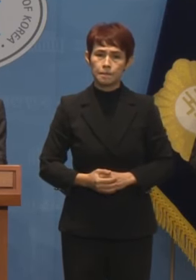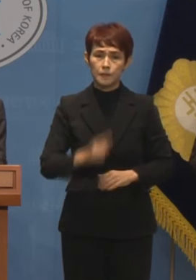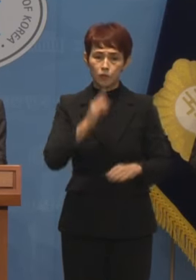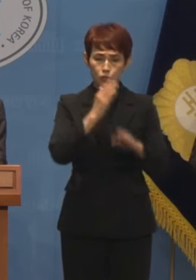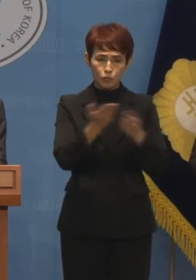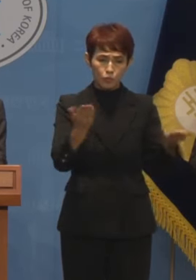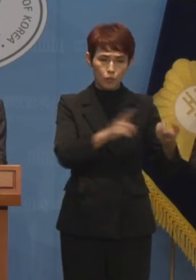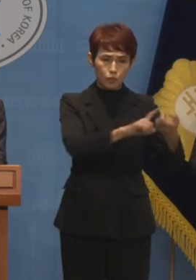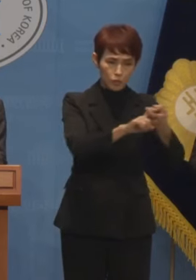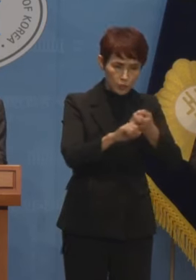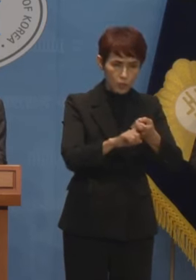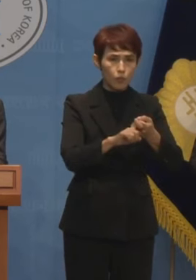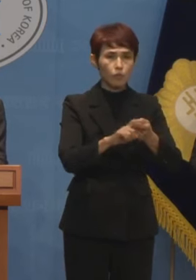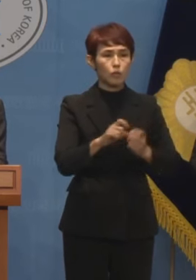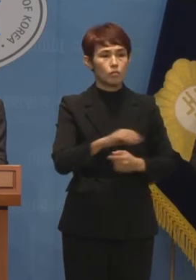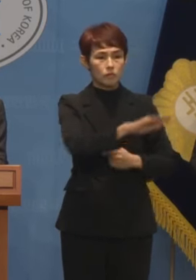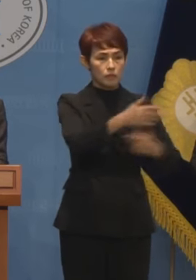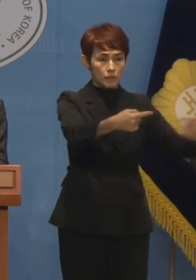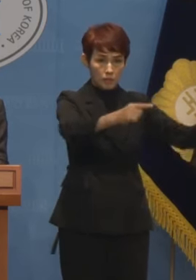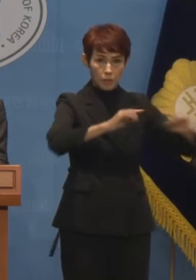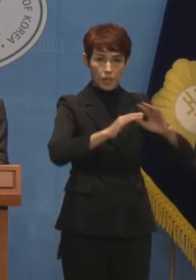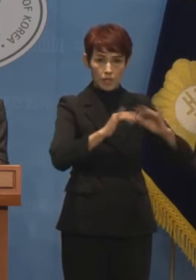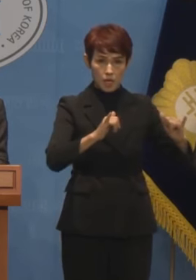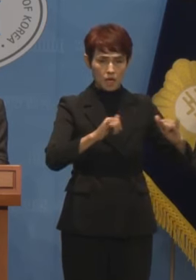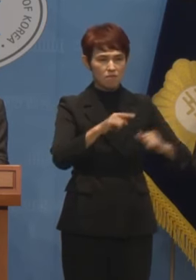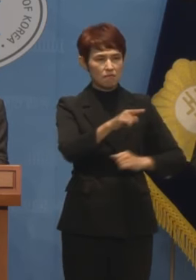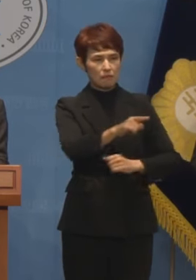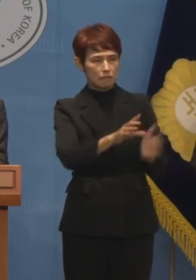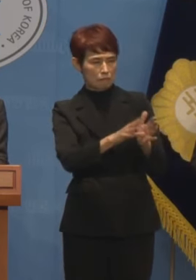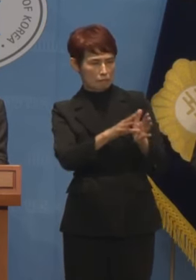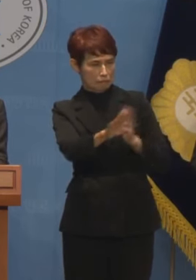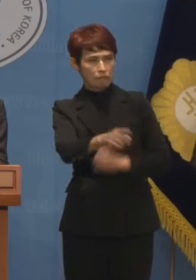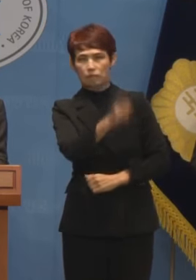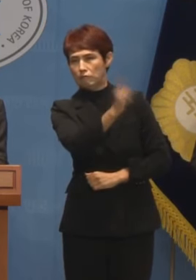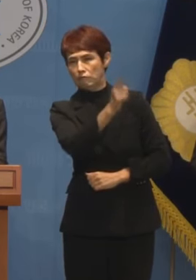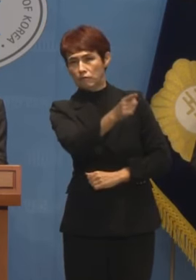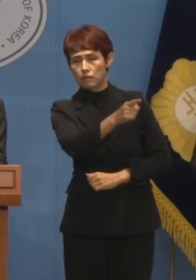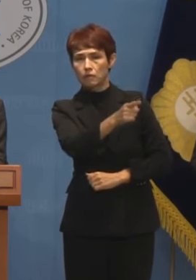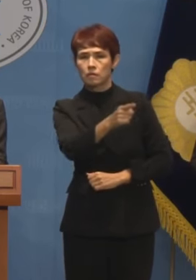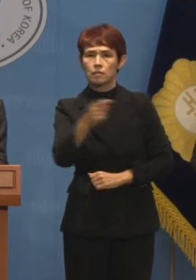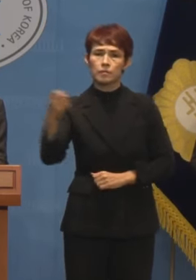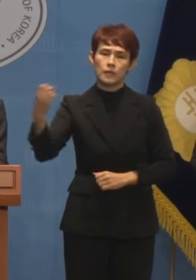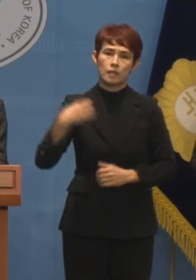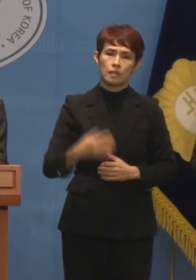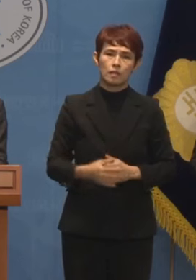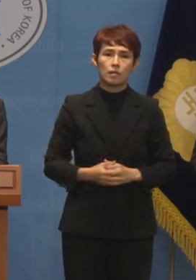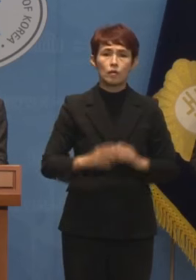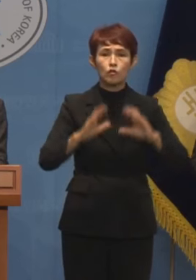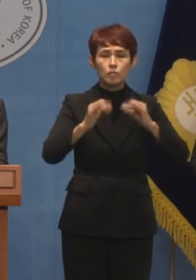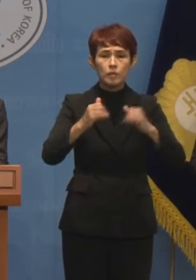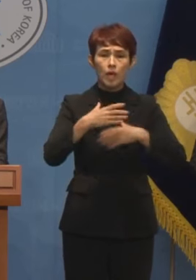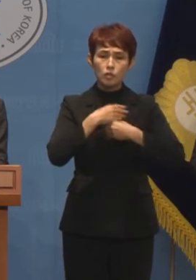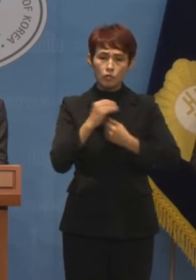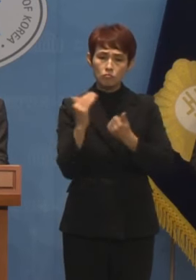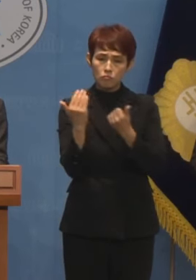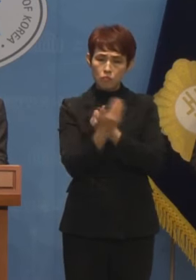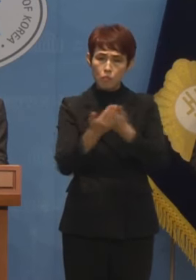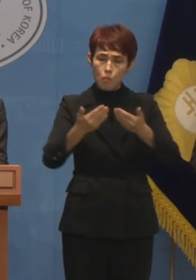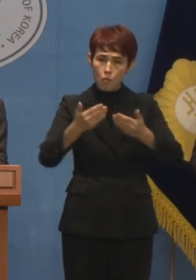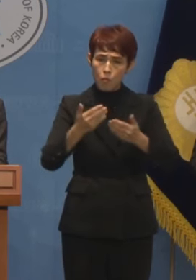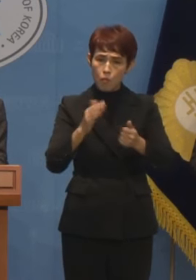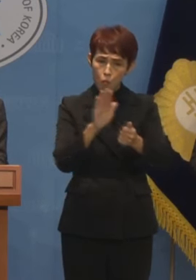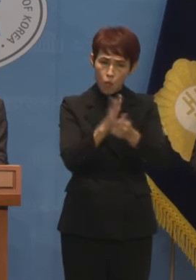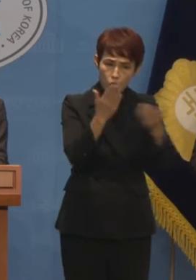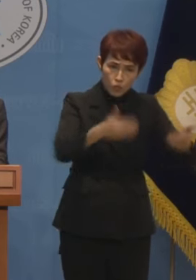민주노총과 집회 참가자들에게 붙인 폭력이란 딱지를 떼지 않고 있으며 국민 안전을 지키려 했던 국회의원에게 관한